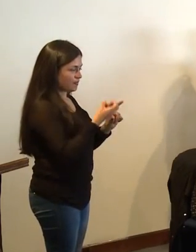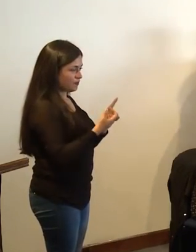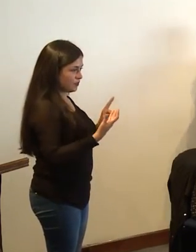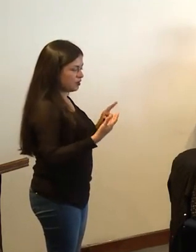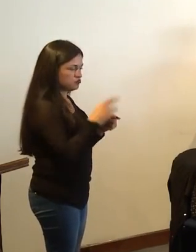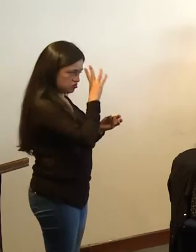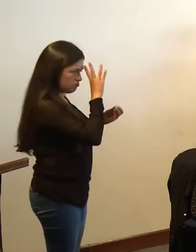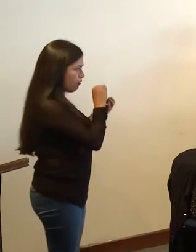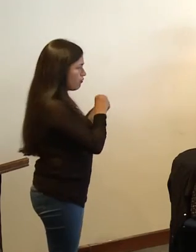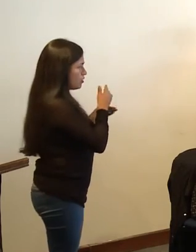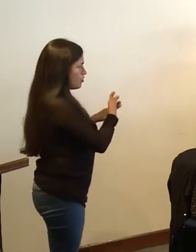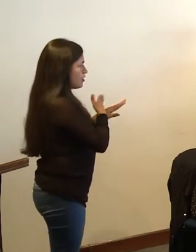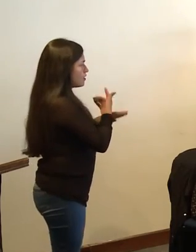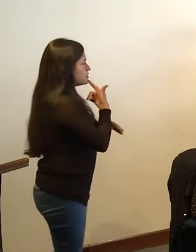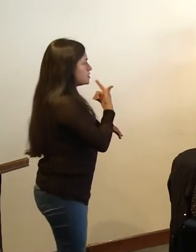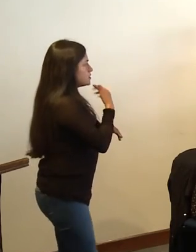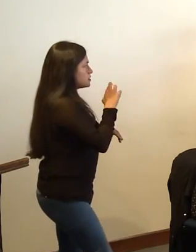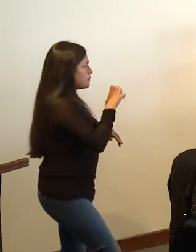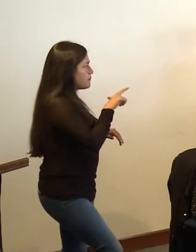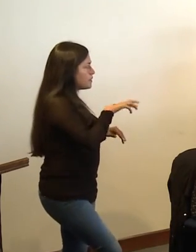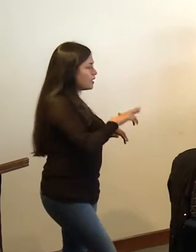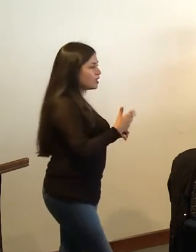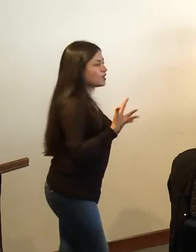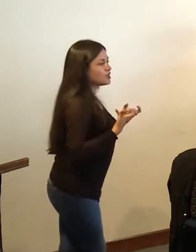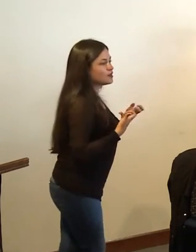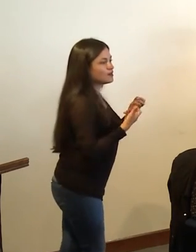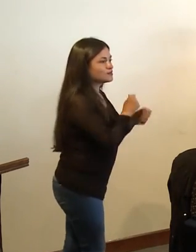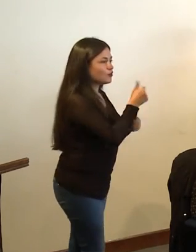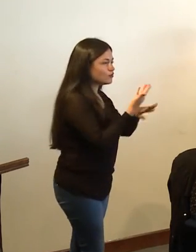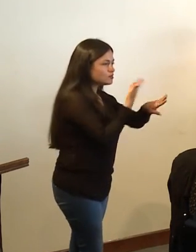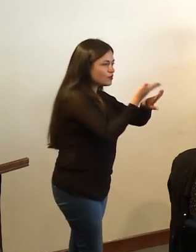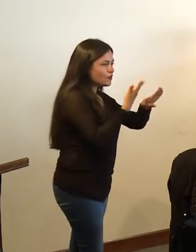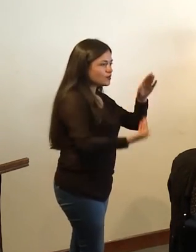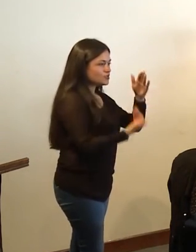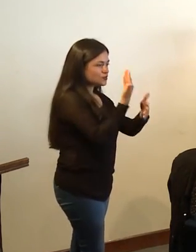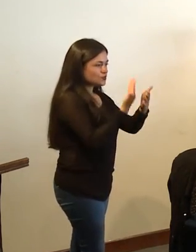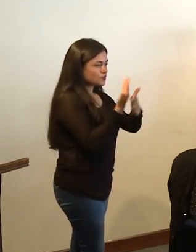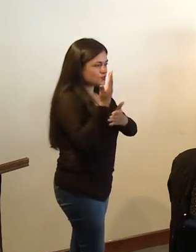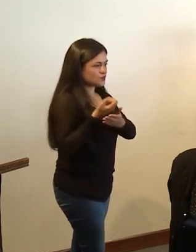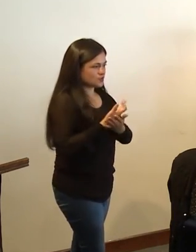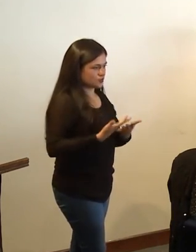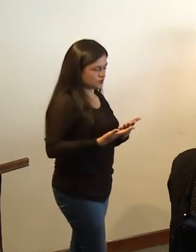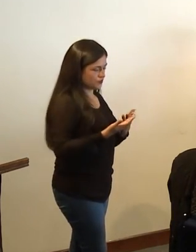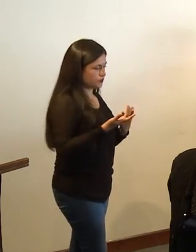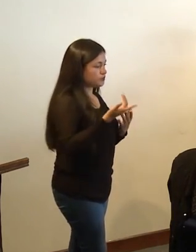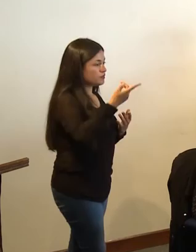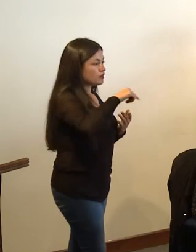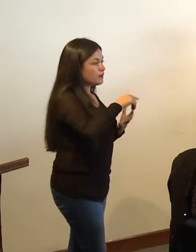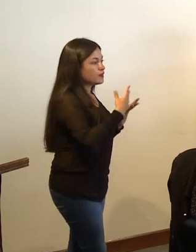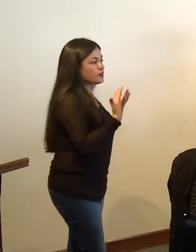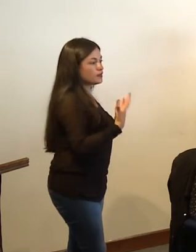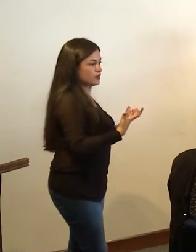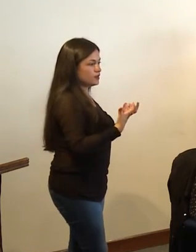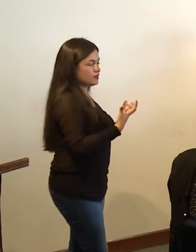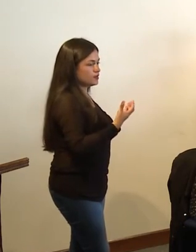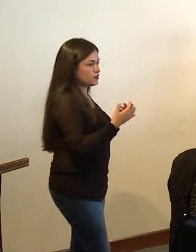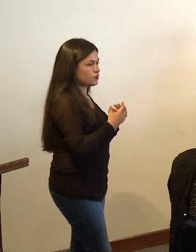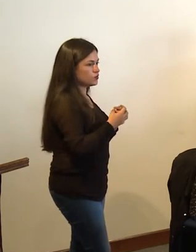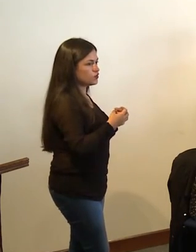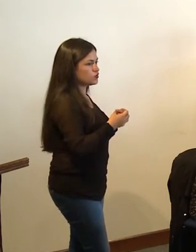dice Pilar, o sea, Ana, poner otros sentidos emergentes, y en la medida en que, asumiendo lo que